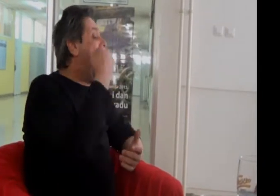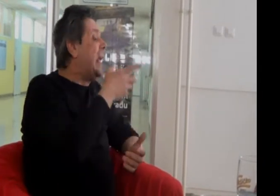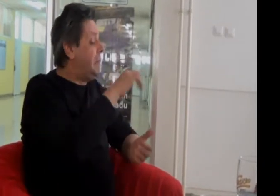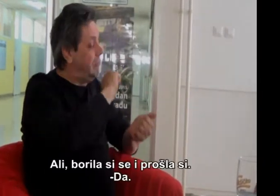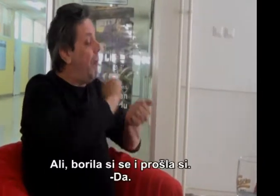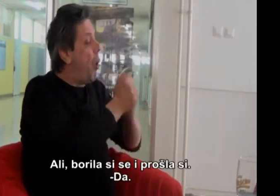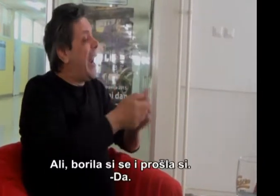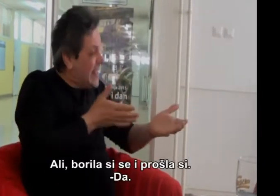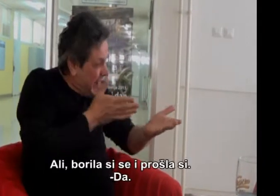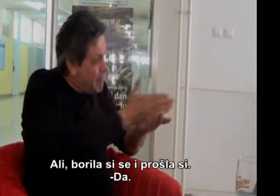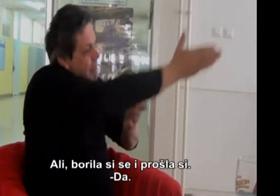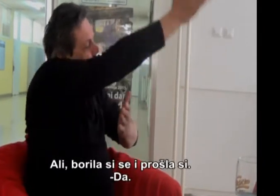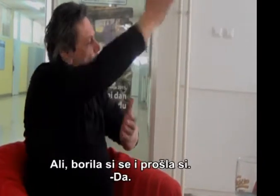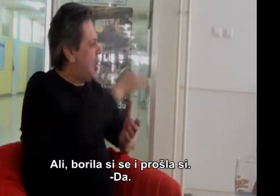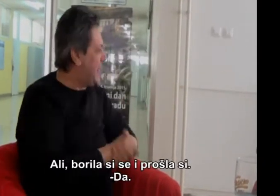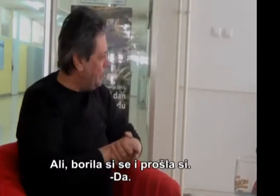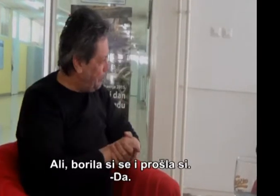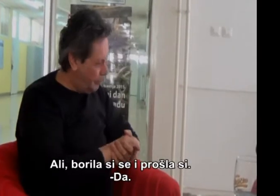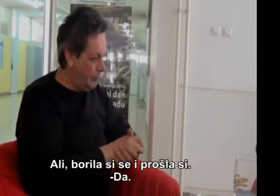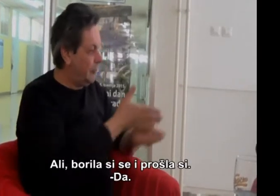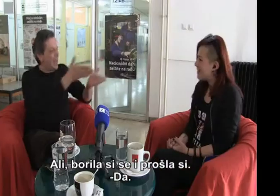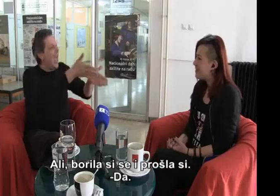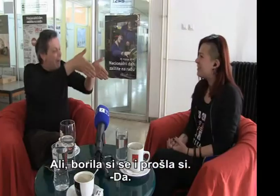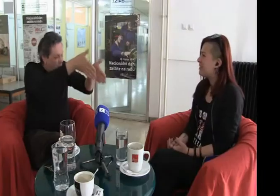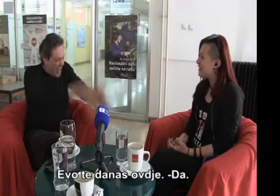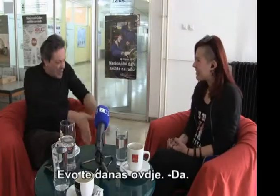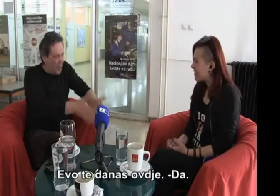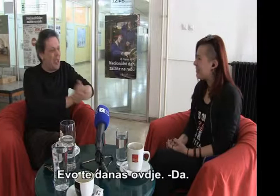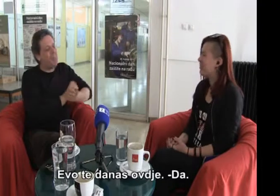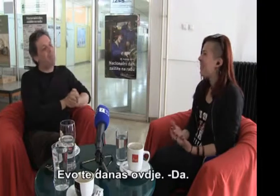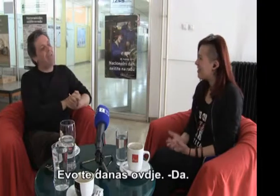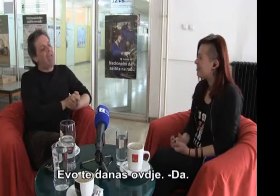ali borila si se, prošla si. Da. Evo te danas ovdje. Da.